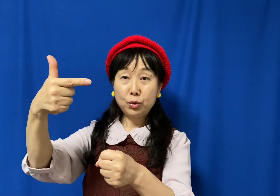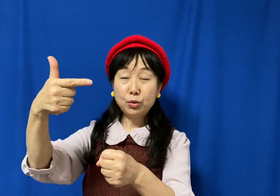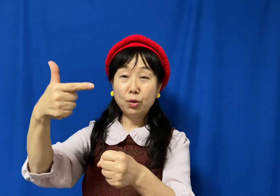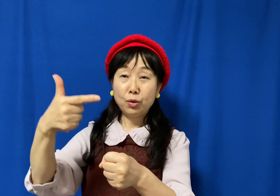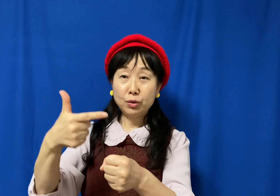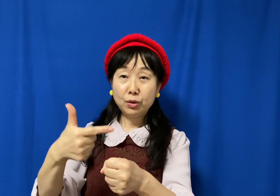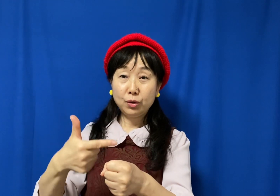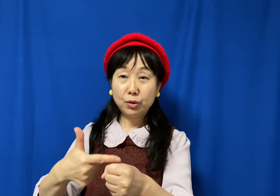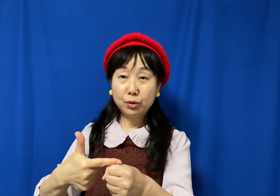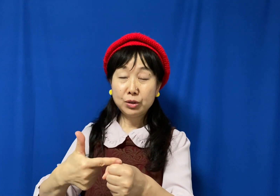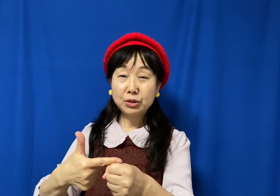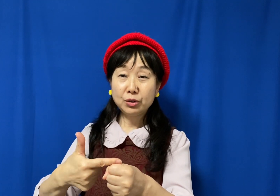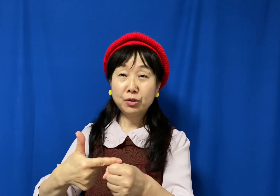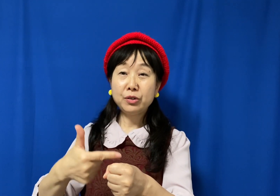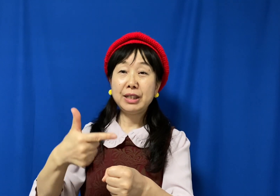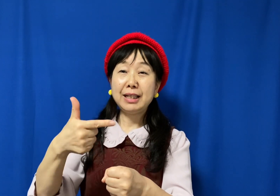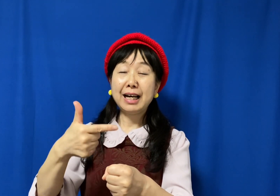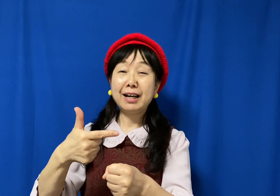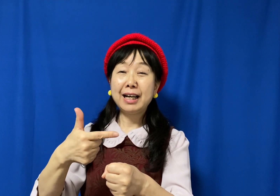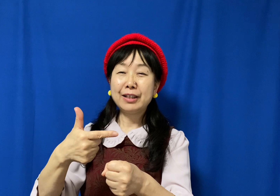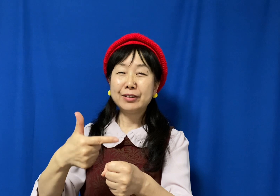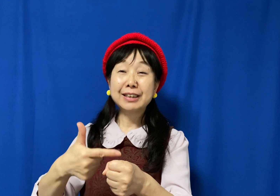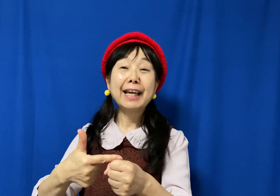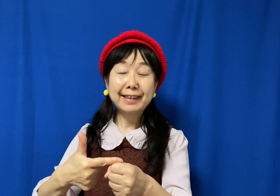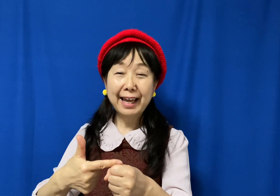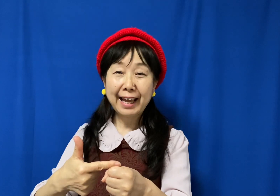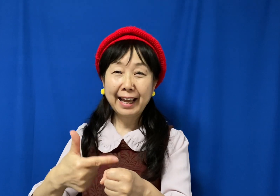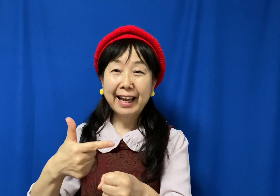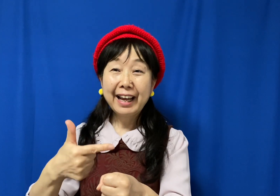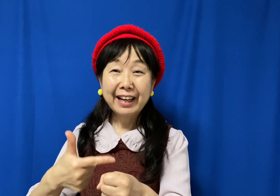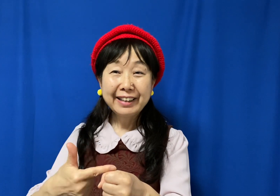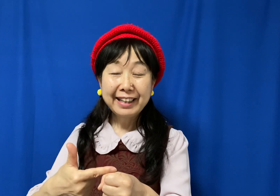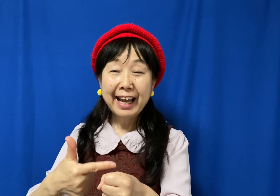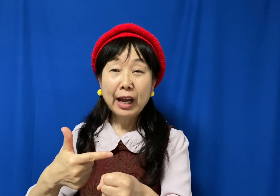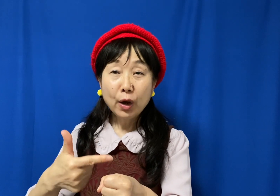を年のところにつけて、で